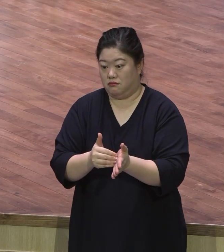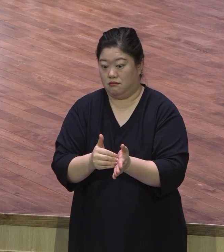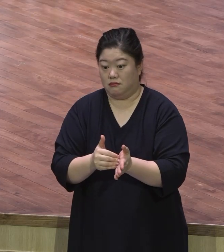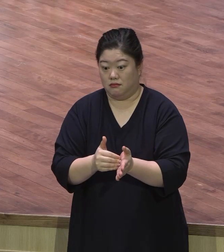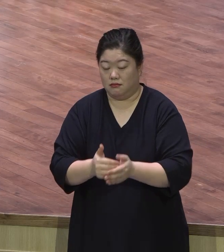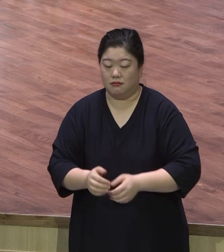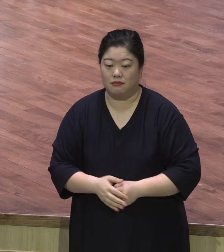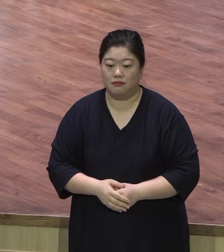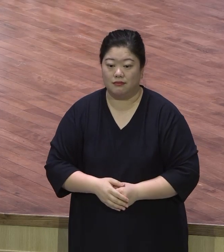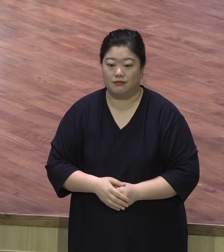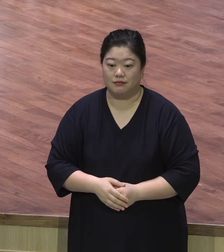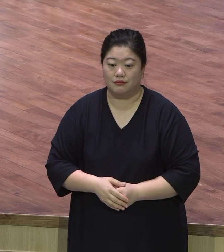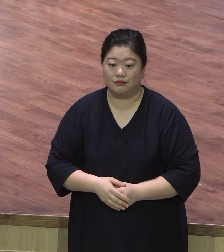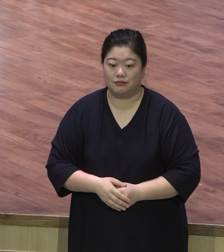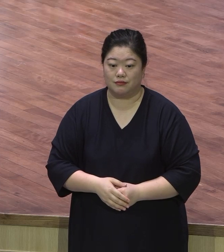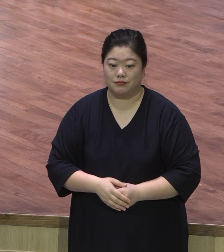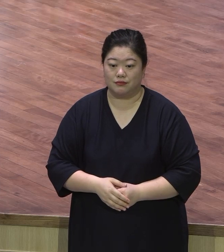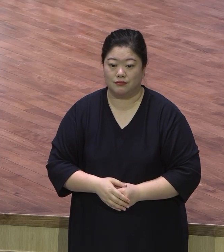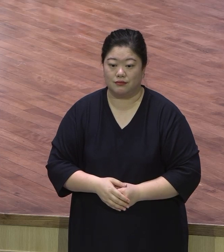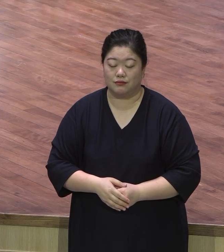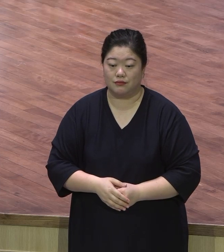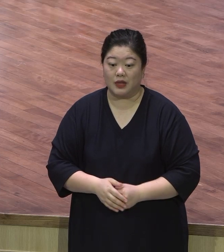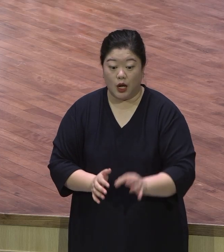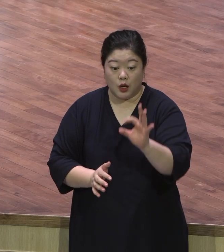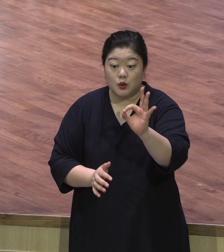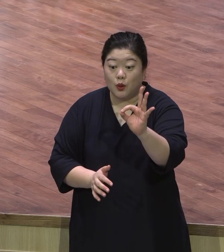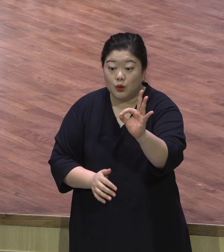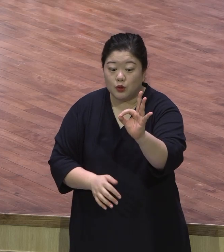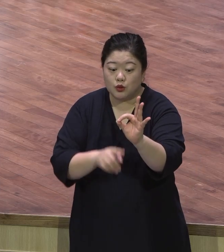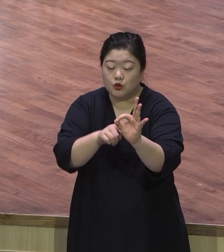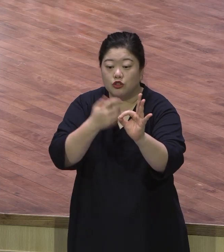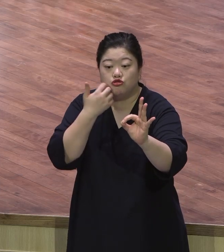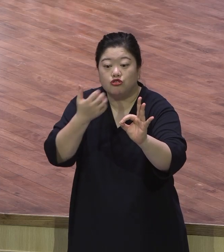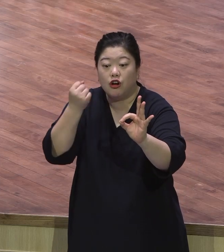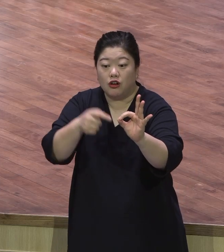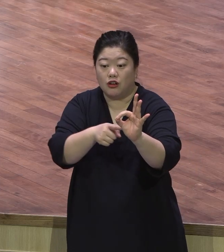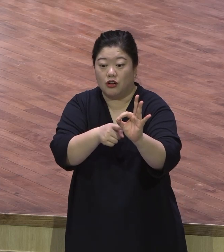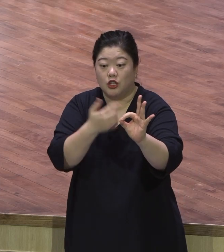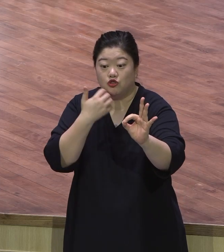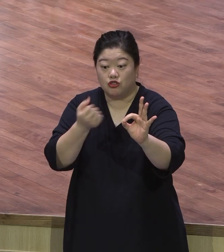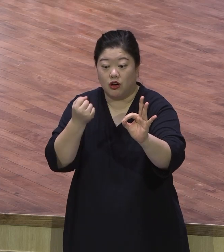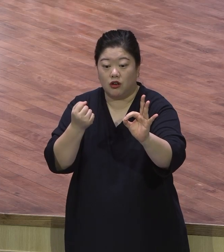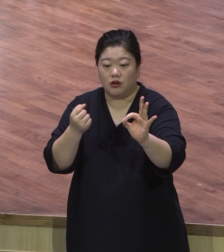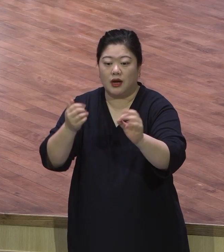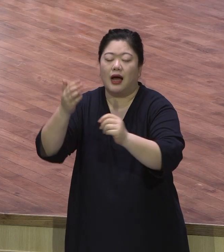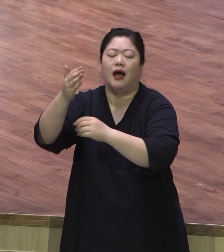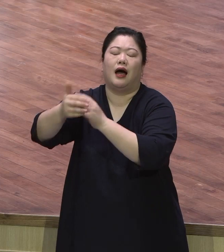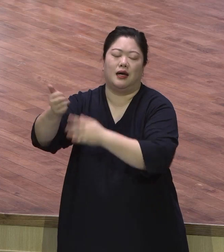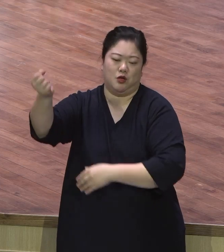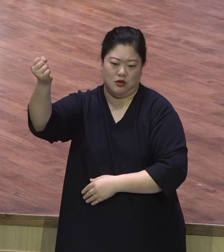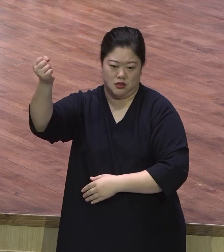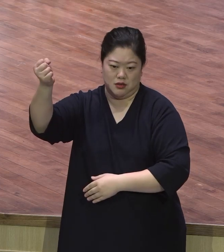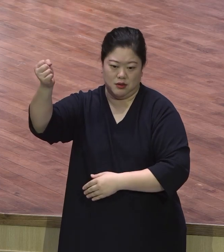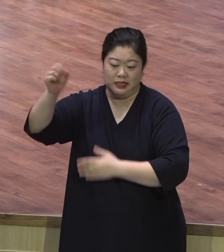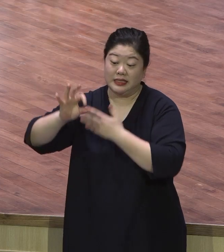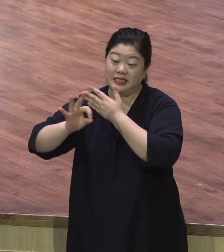형들 여러분 본질적으로 물질은 내 것이 아니에요 하나님께서 잠시 내게 맡겨주신 거예요 그래서